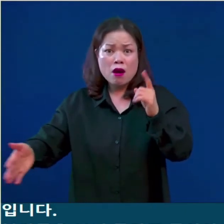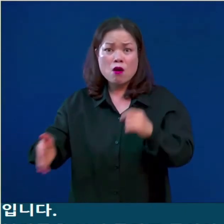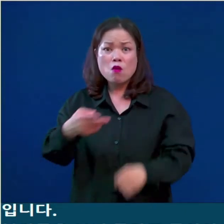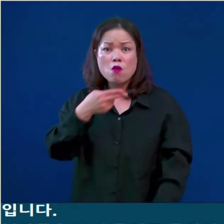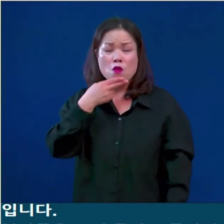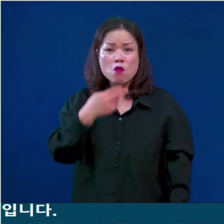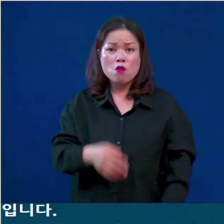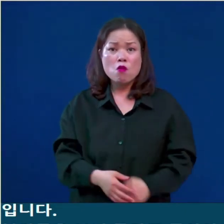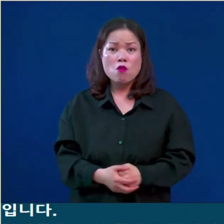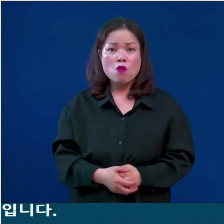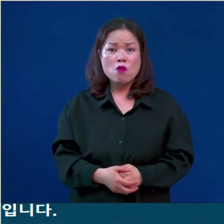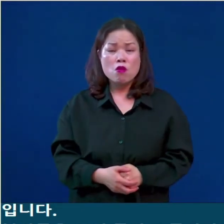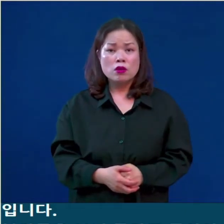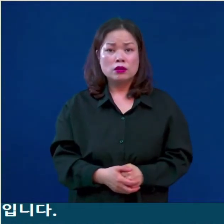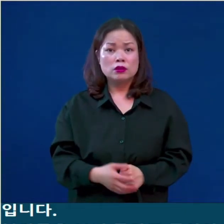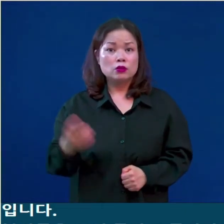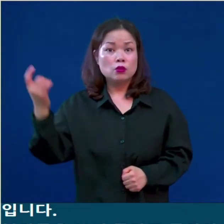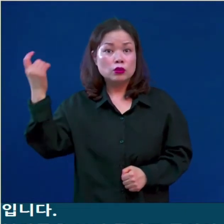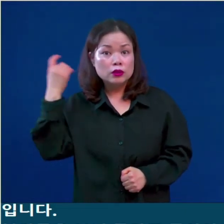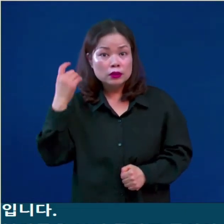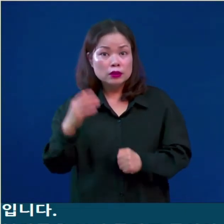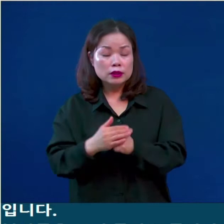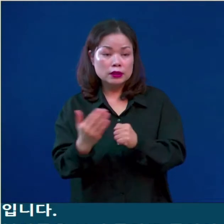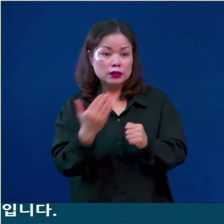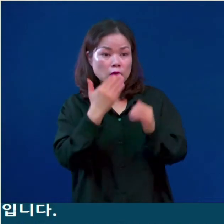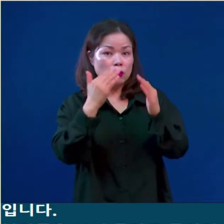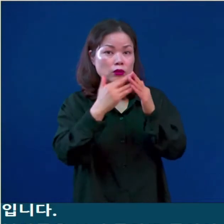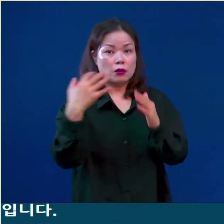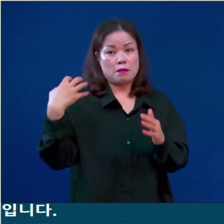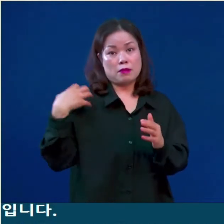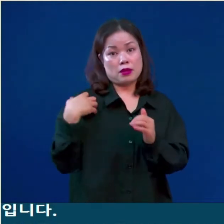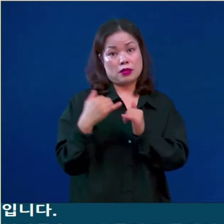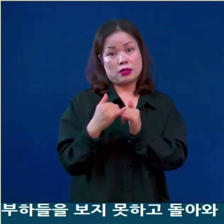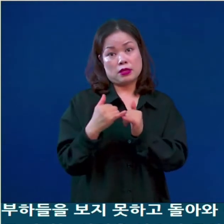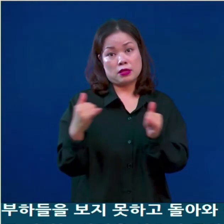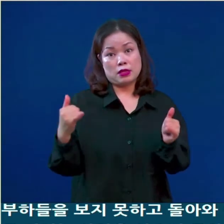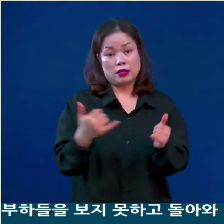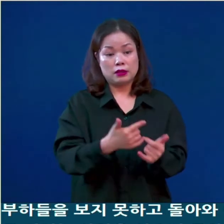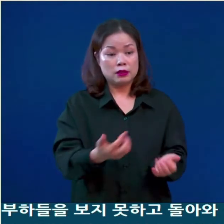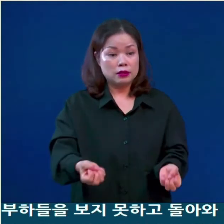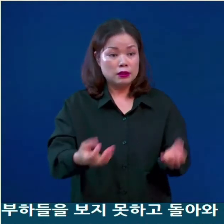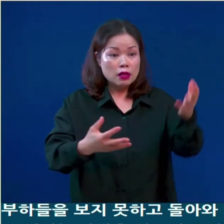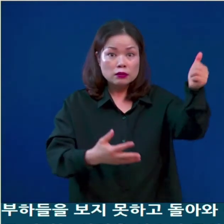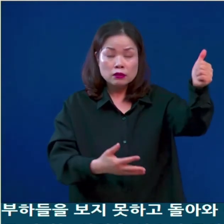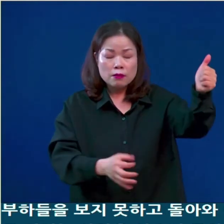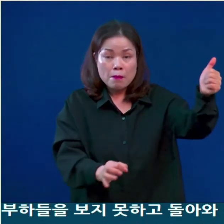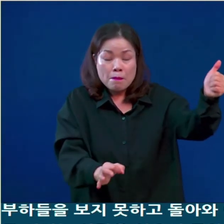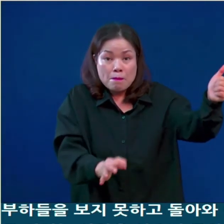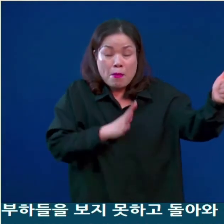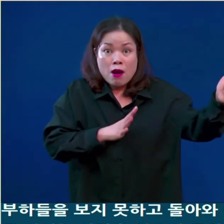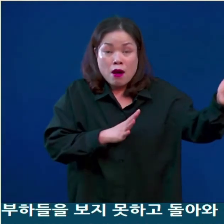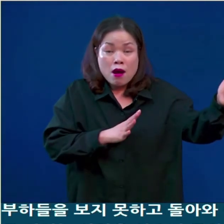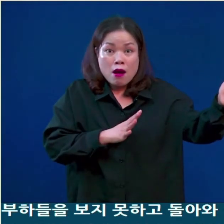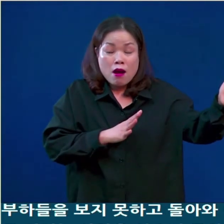하니, 이 소식을 들은 성전 맡은 자와 또 제사장들은 깜짝